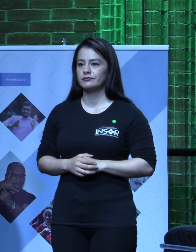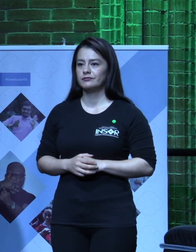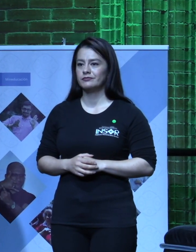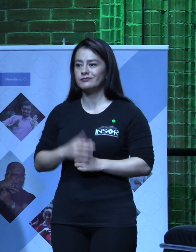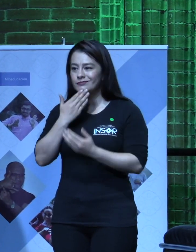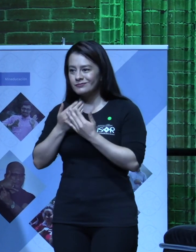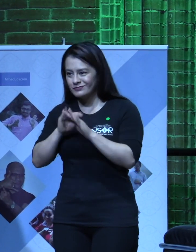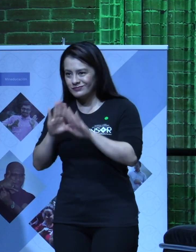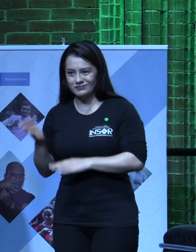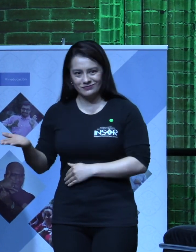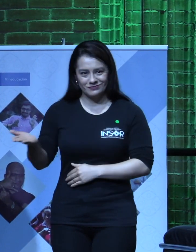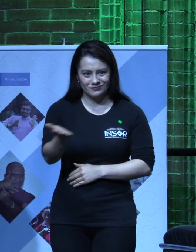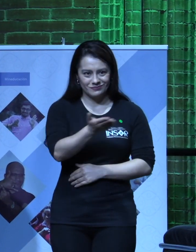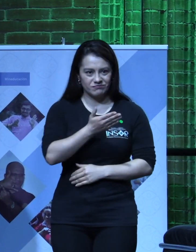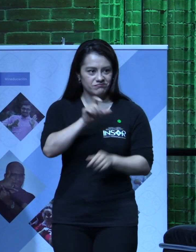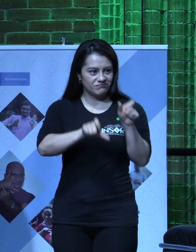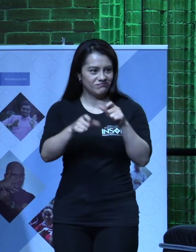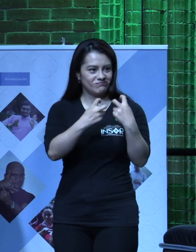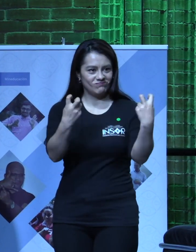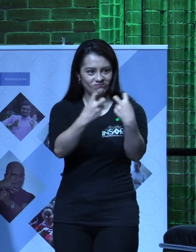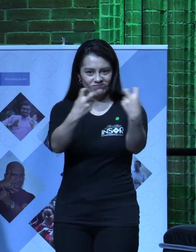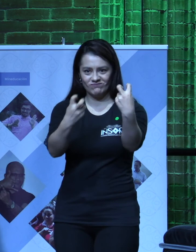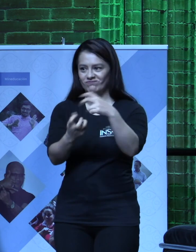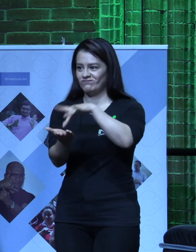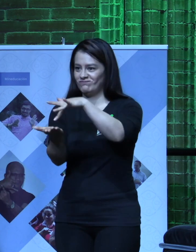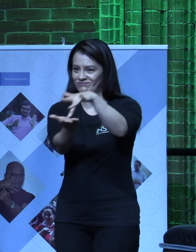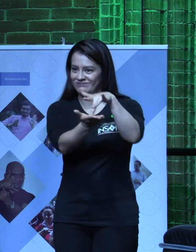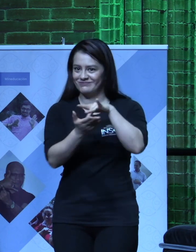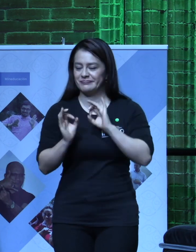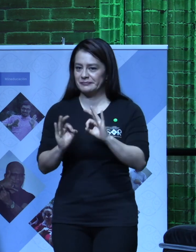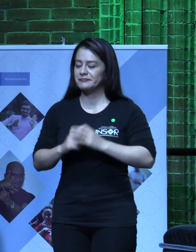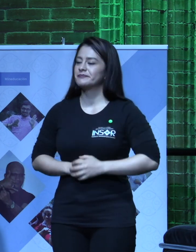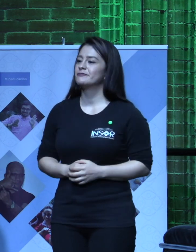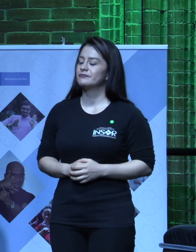Buenos días a todos los asistentes.